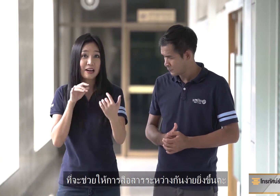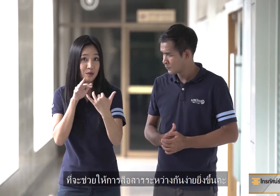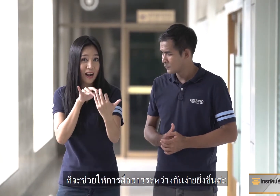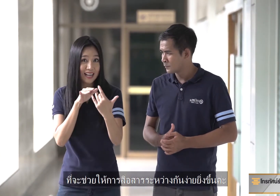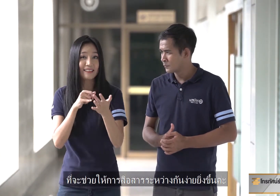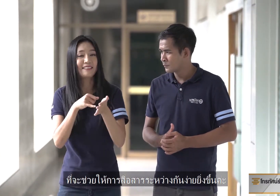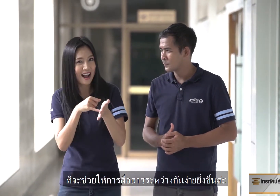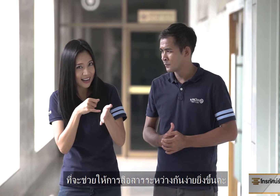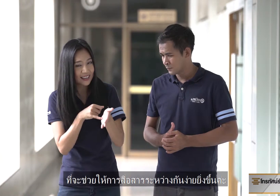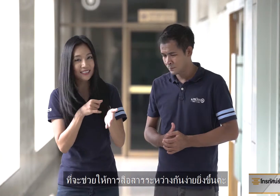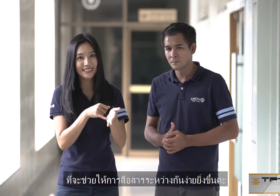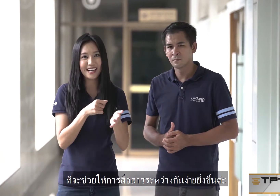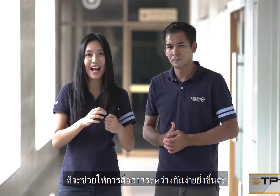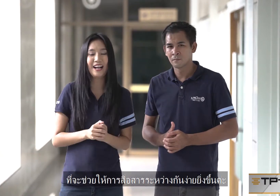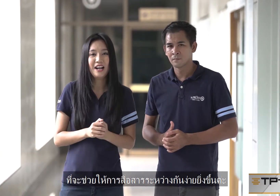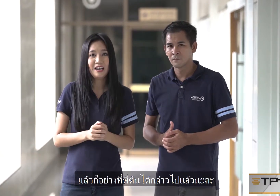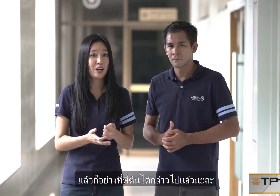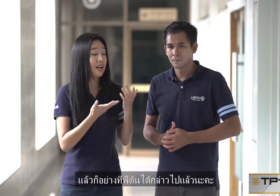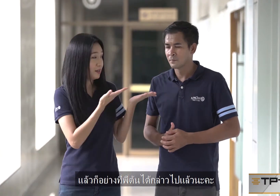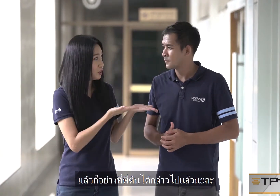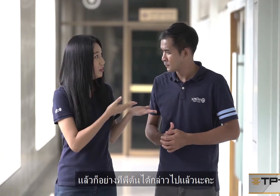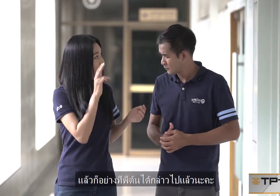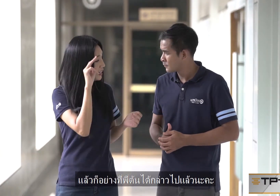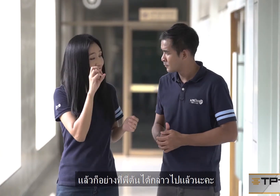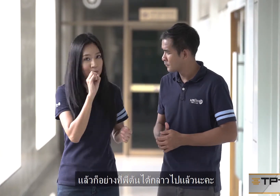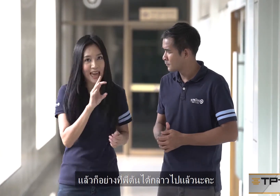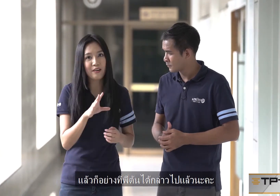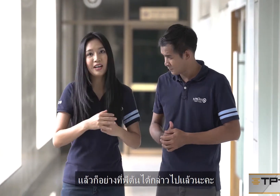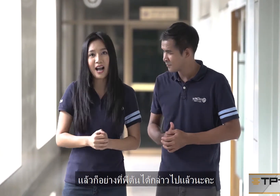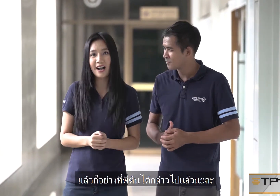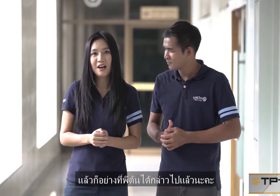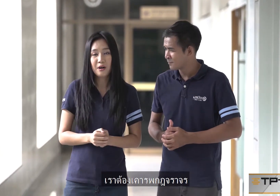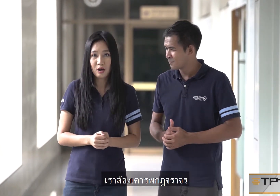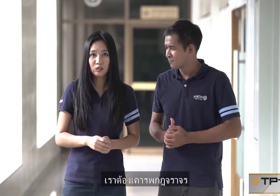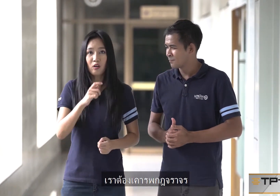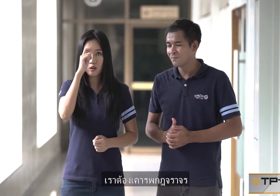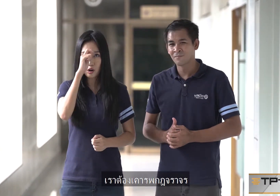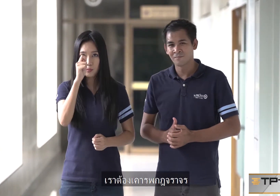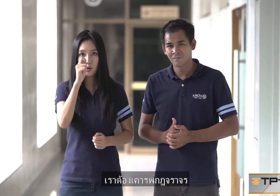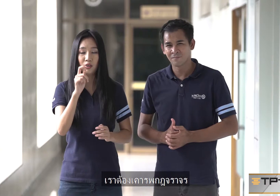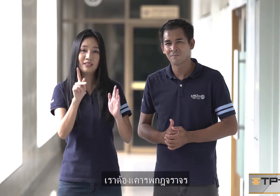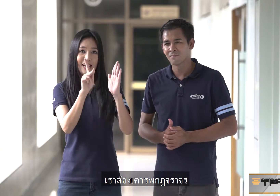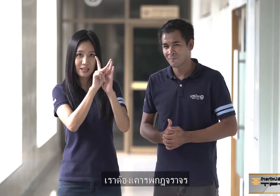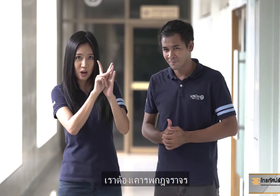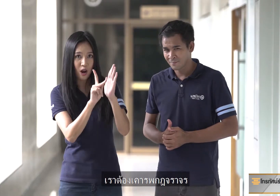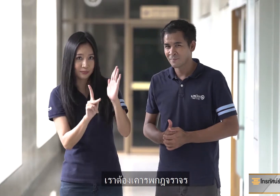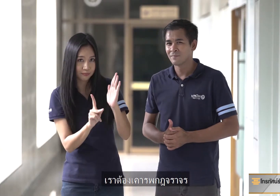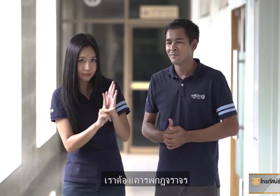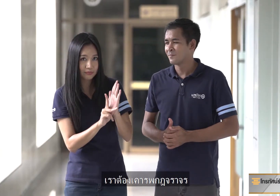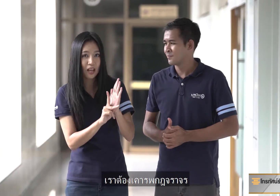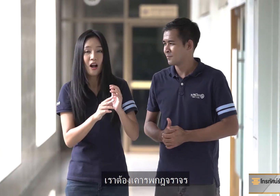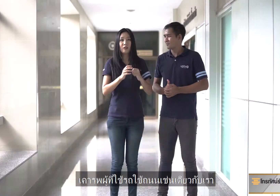สื่อสารระหว่างกันง่ายยิ่งขึ้นค่ะแล้วก็อย่างที่พี่ต้นได้กล่าวไปแล้วนะคะเราต้องเคารพกฎจราจ